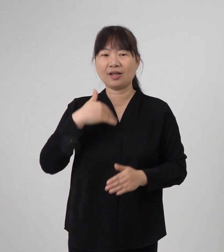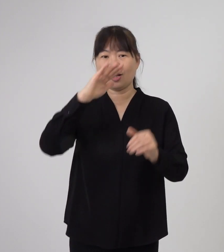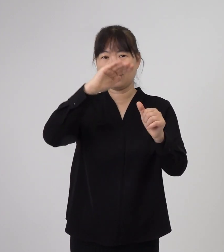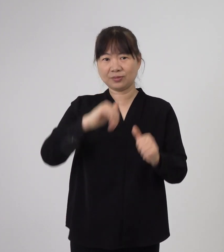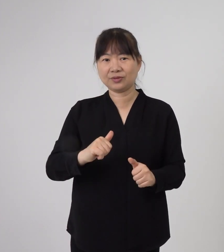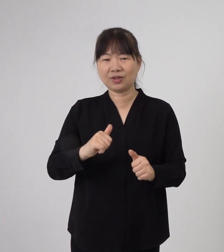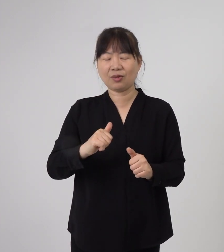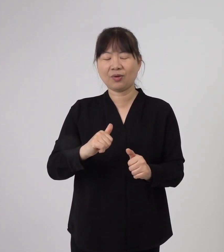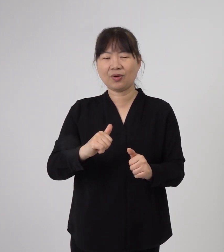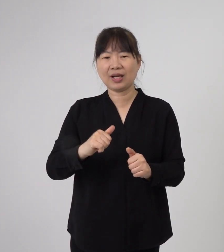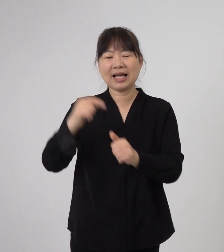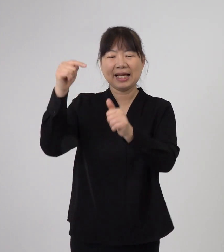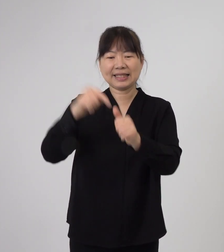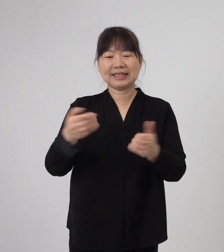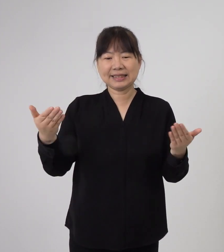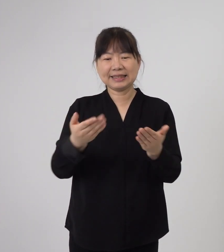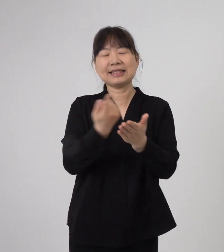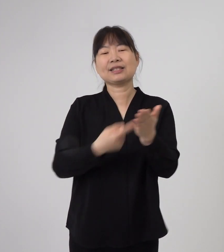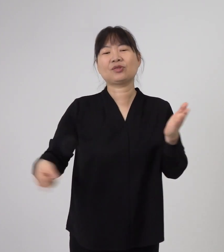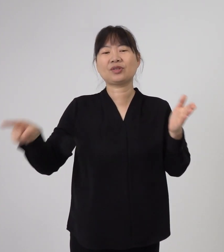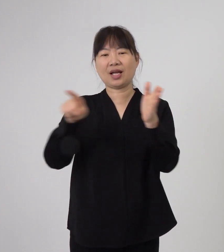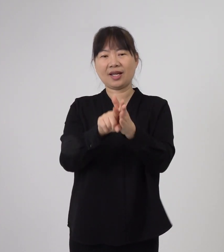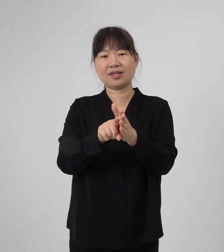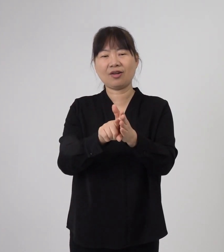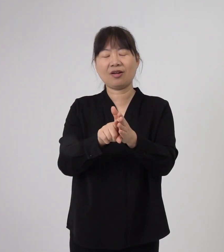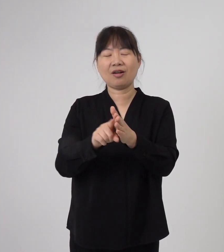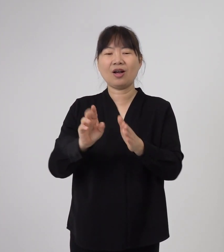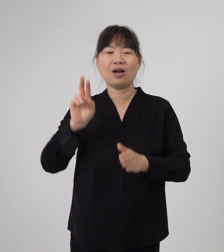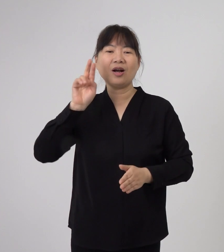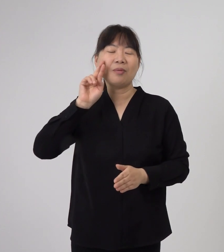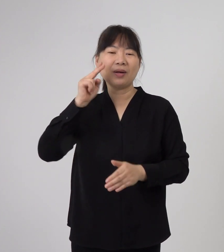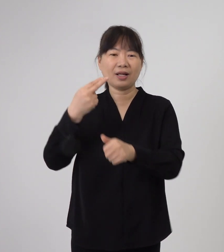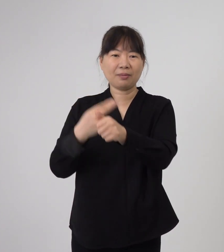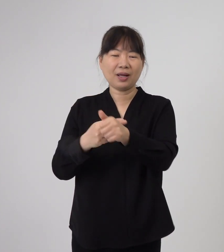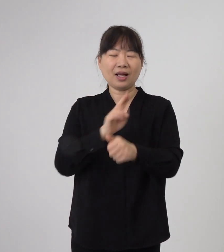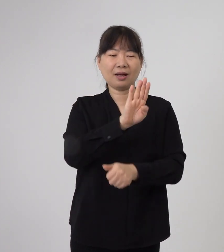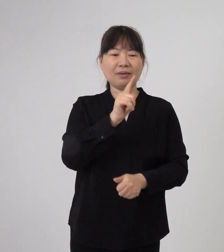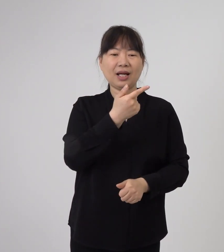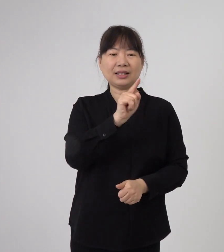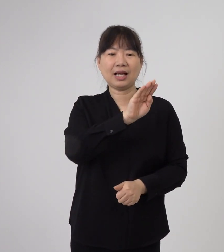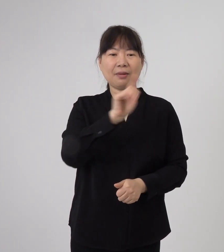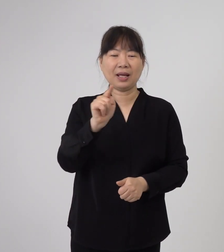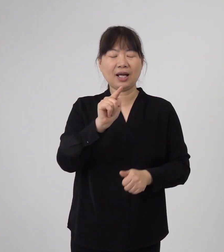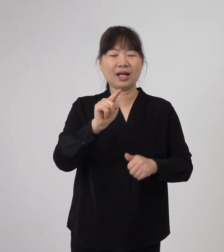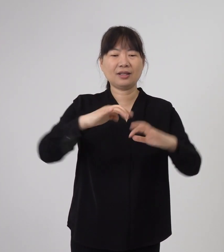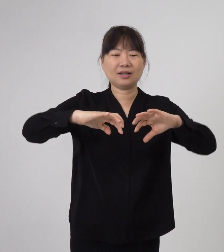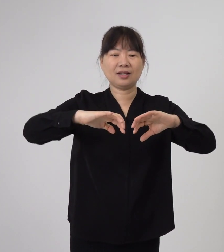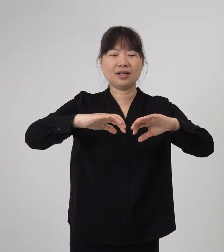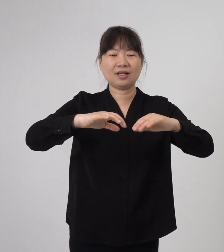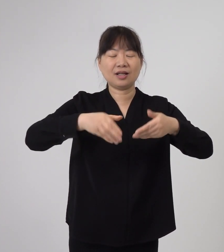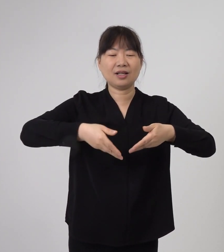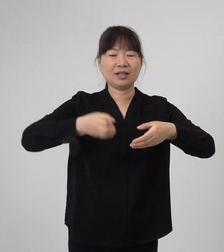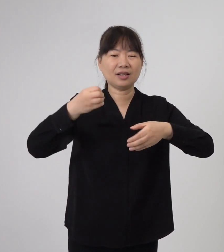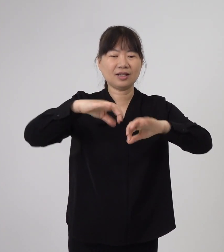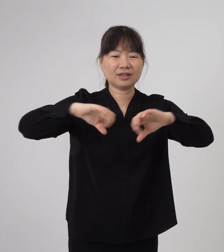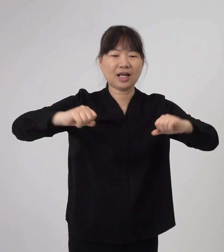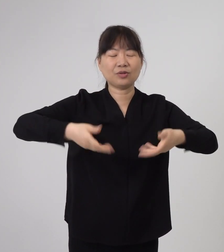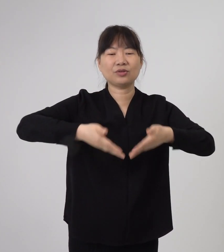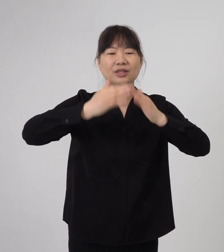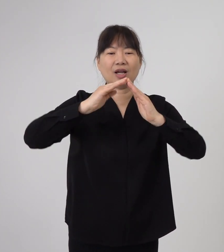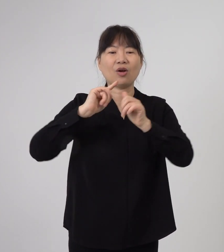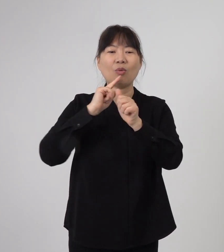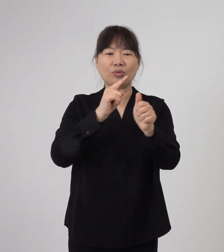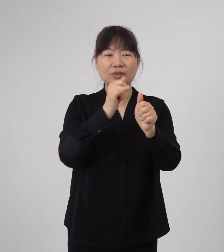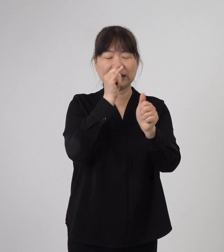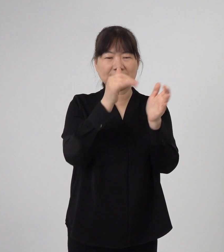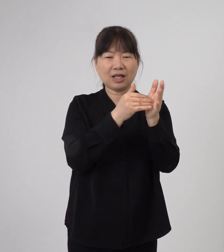불러 시키는 일을 위하여 바나바와 사울을 따로 세우라. 그러니까 전도나 선교나 하나님의